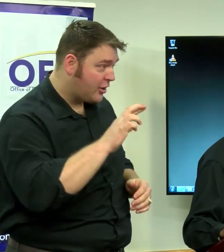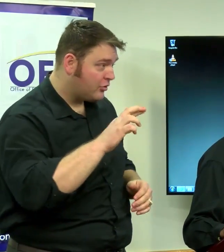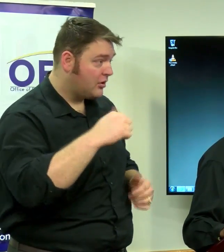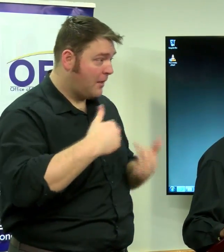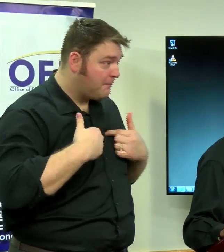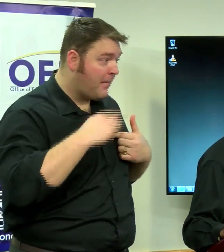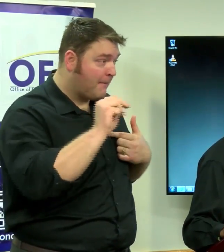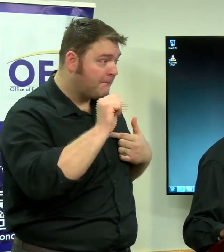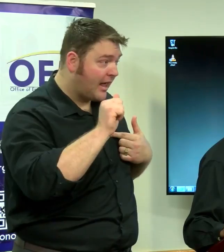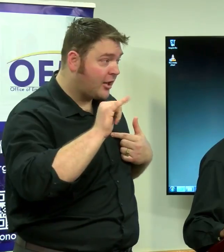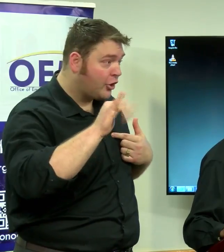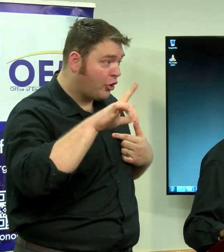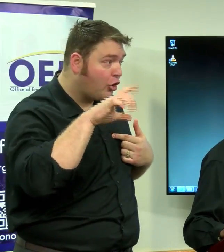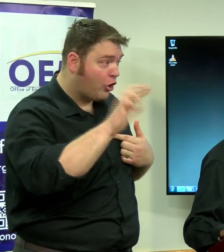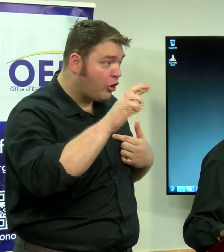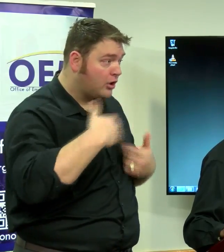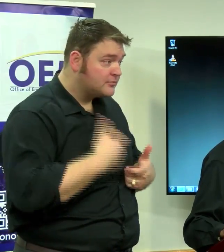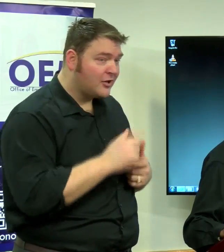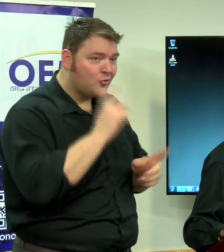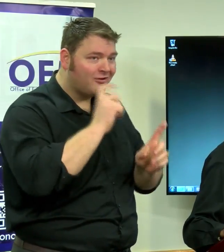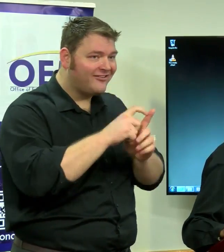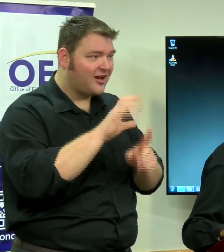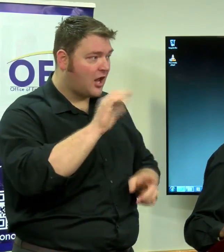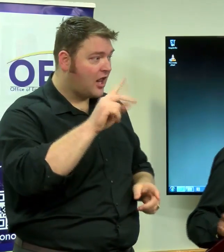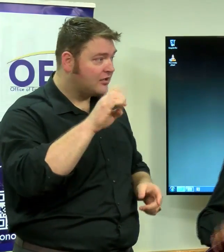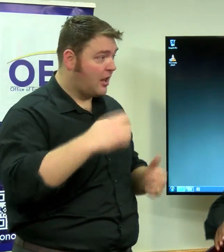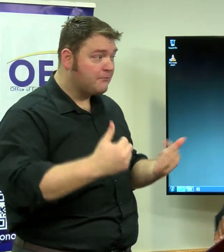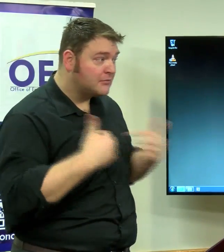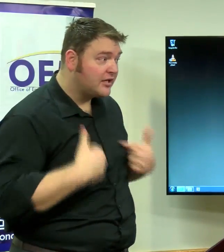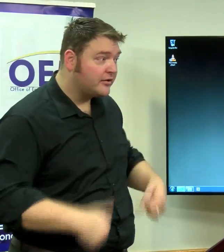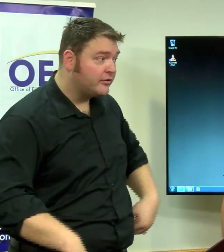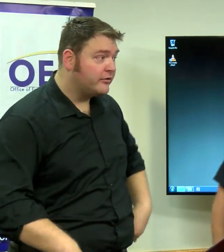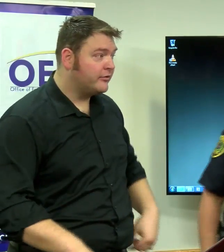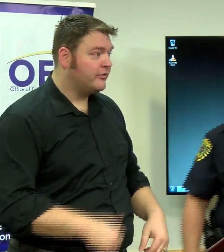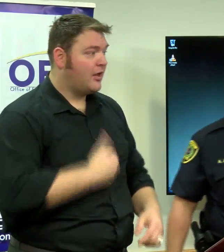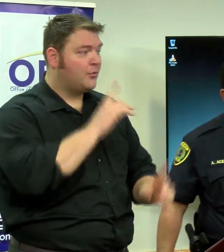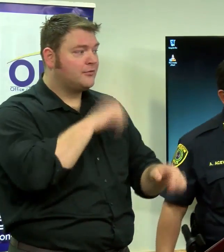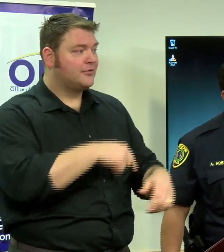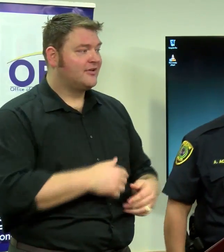Cade is prepared to respond.